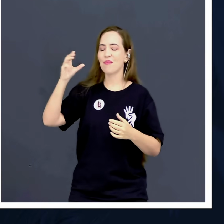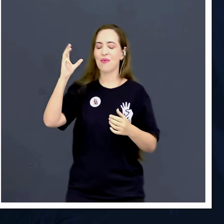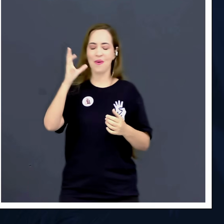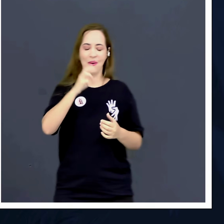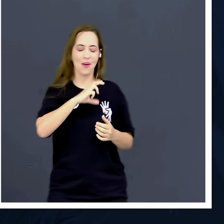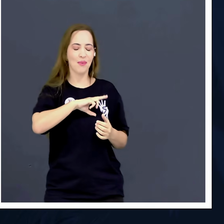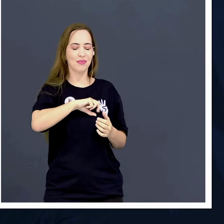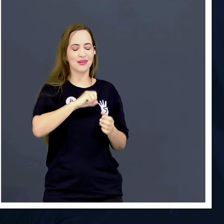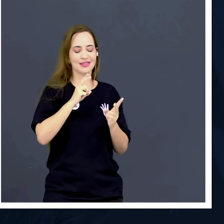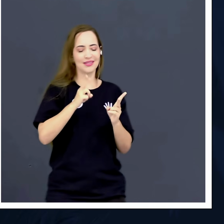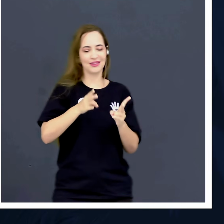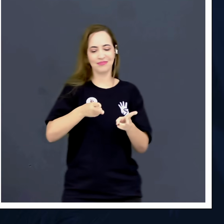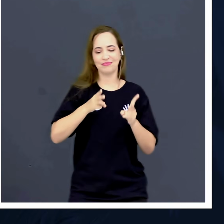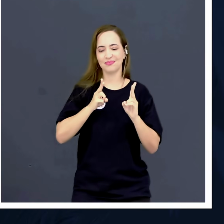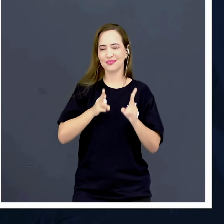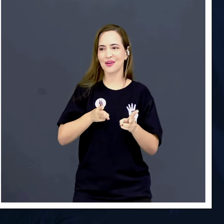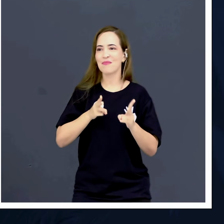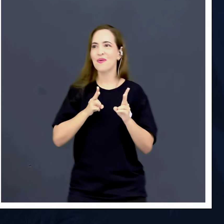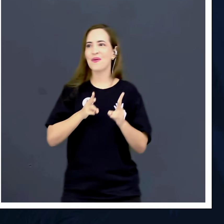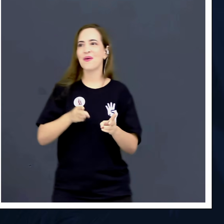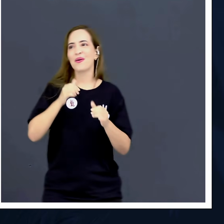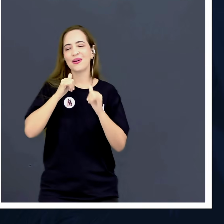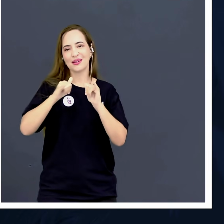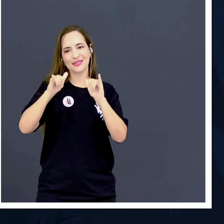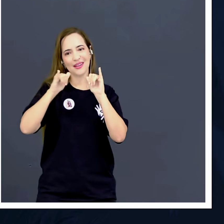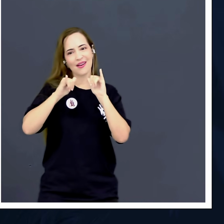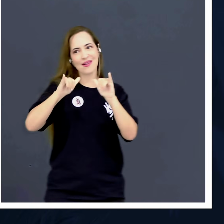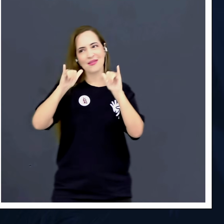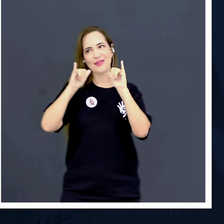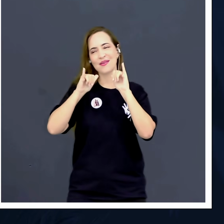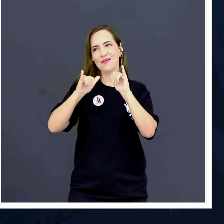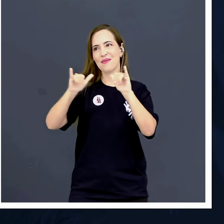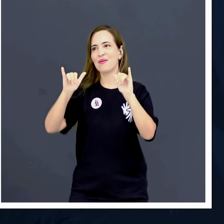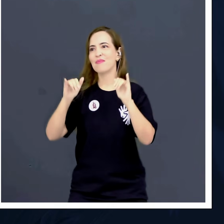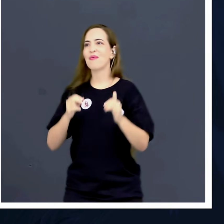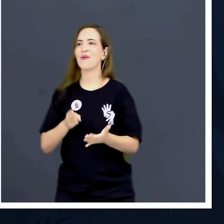sempre. Cantarei teu amor.